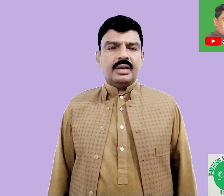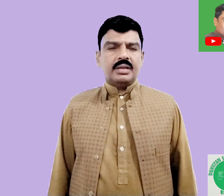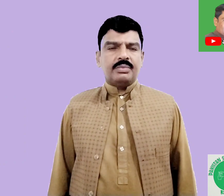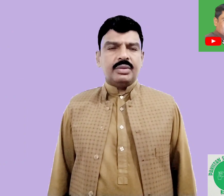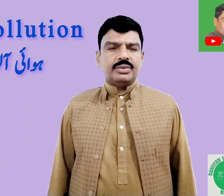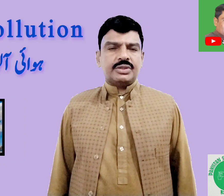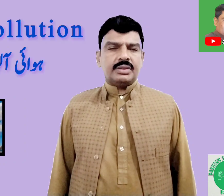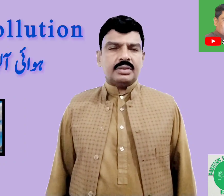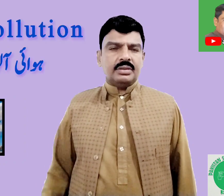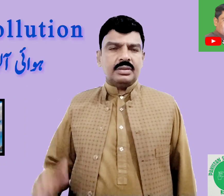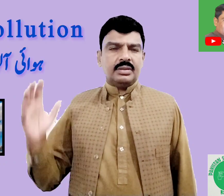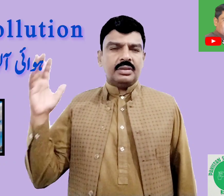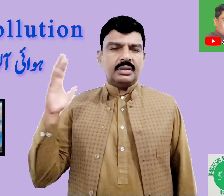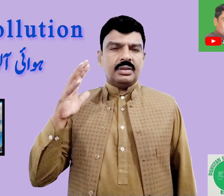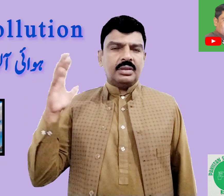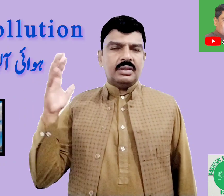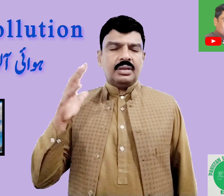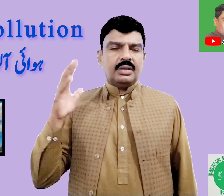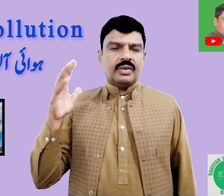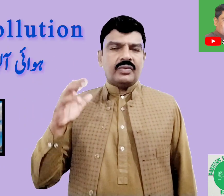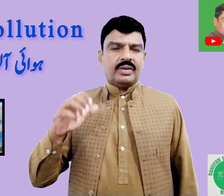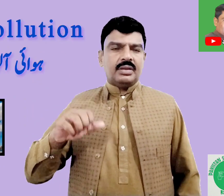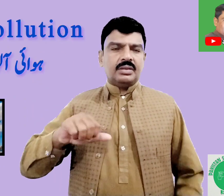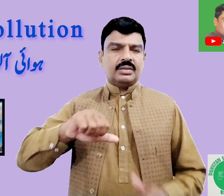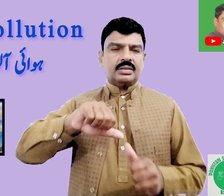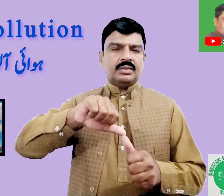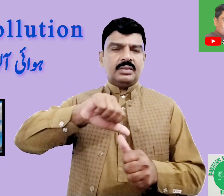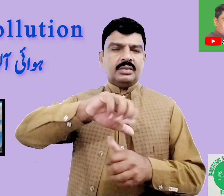air pollution, हवा,